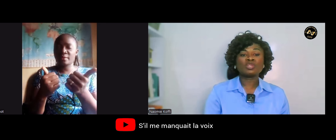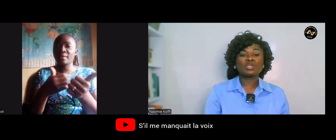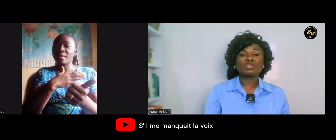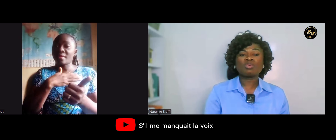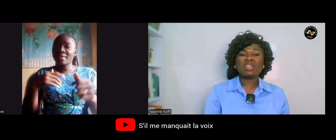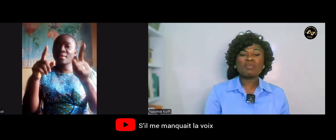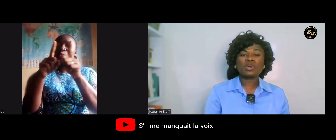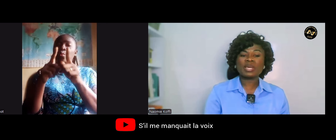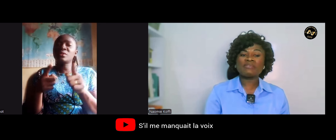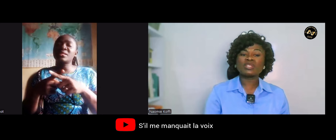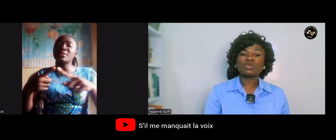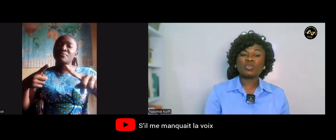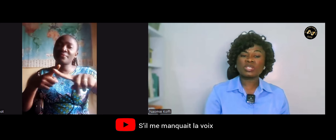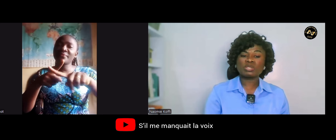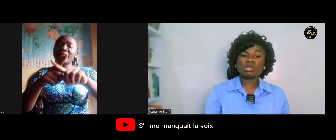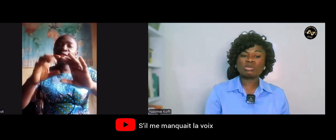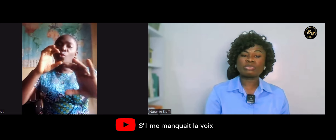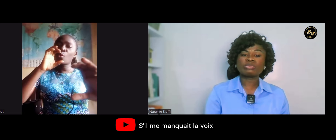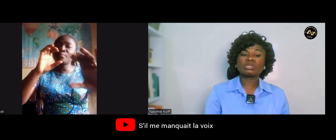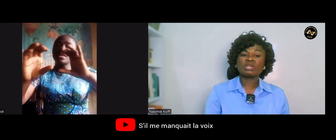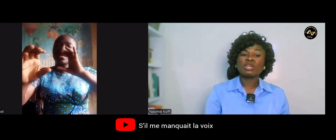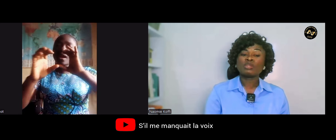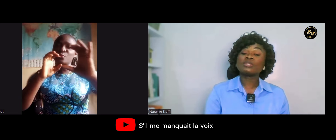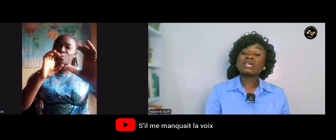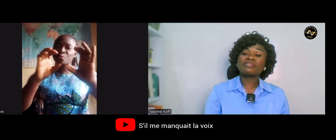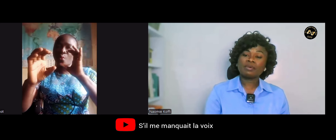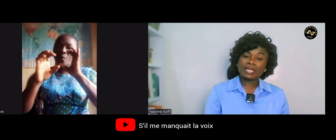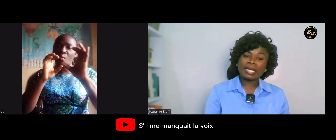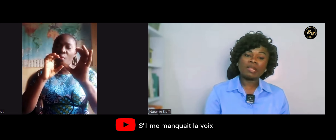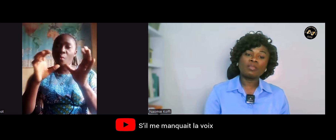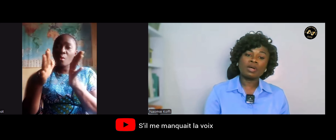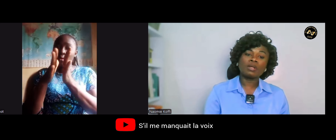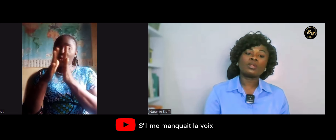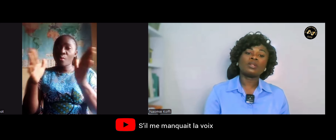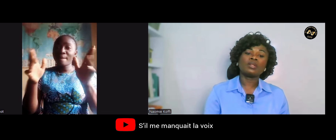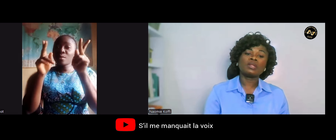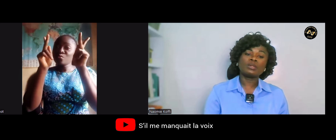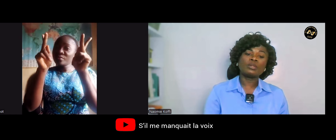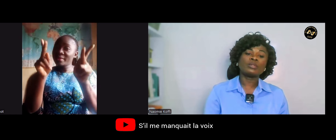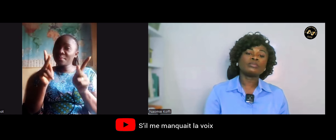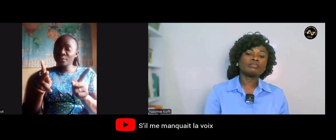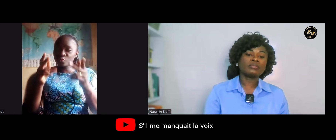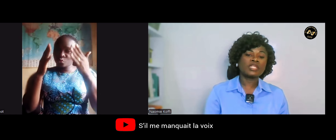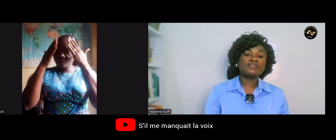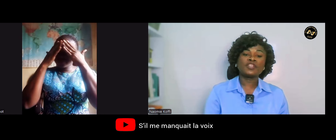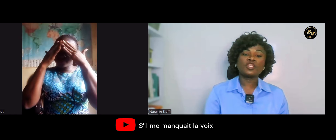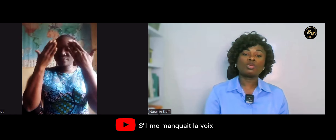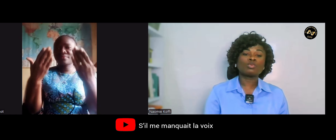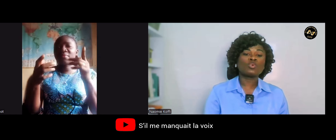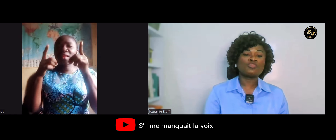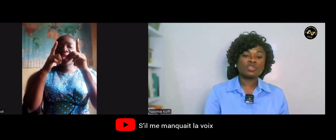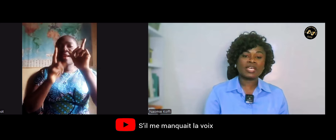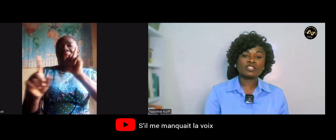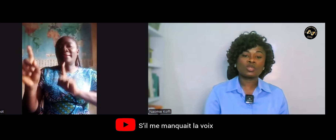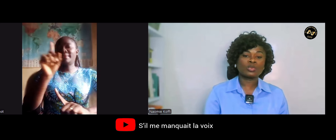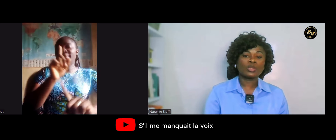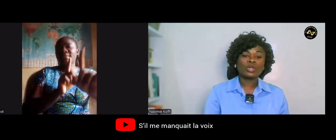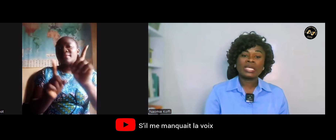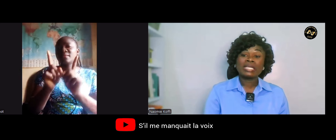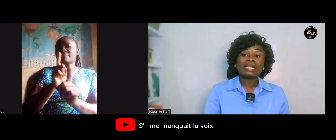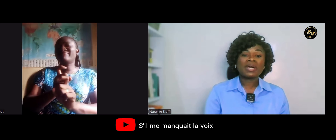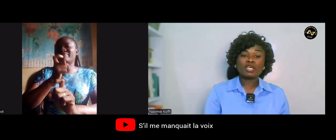Difficile de collaborer avec d'autres personnes. Nous avons également le défi de